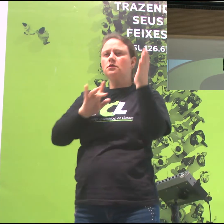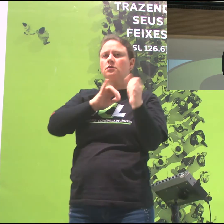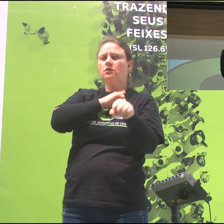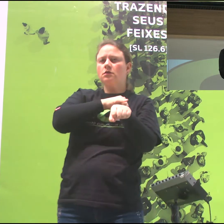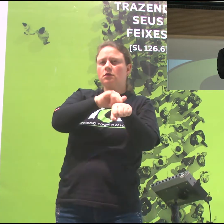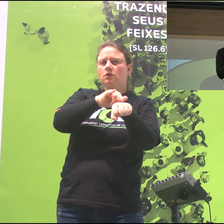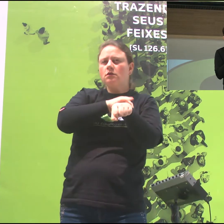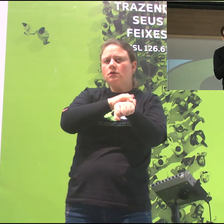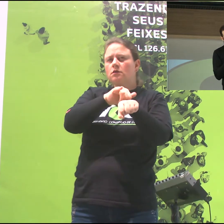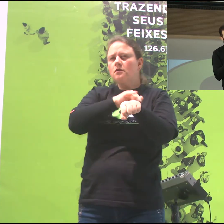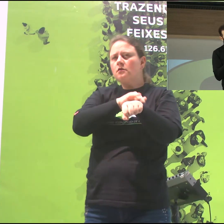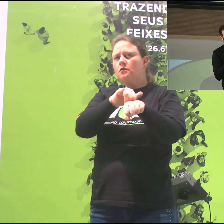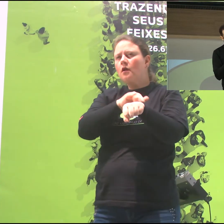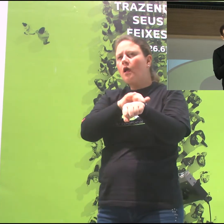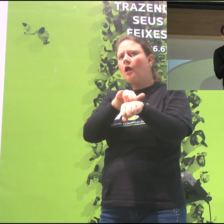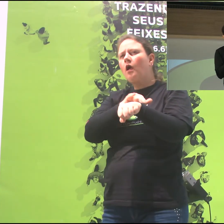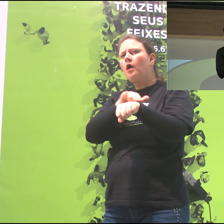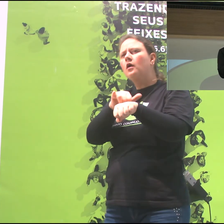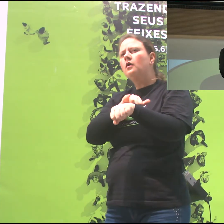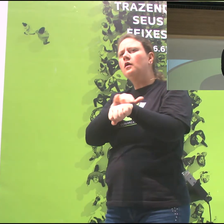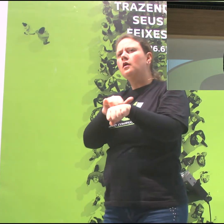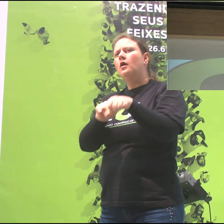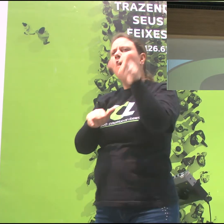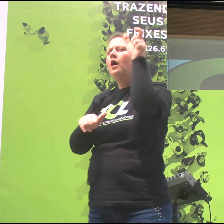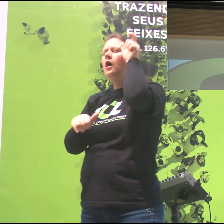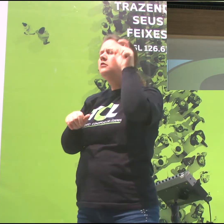começa a